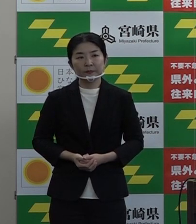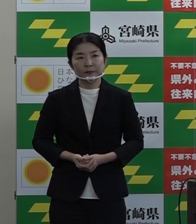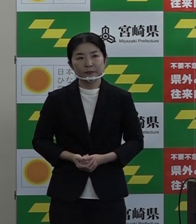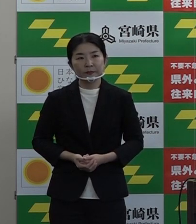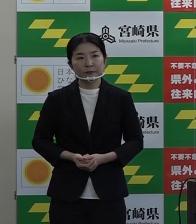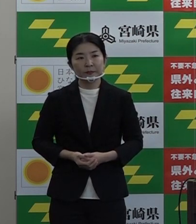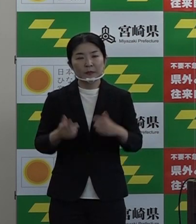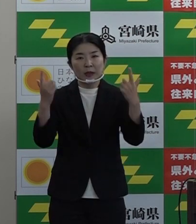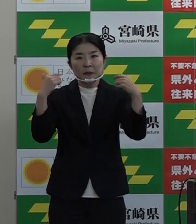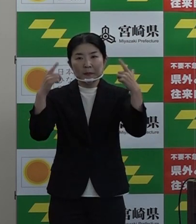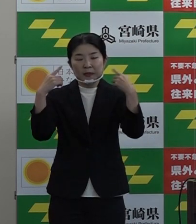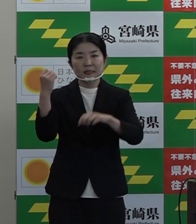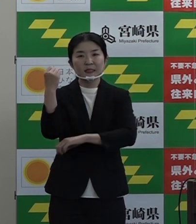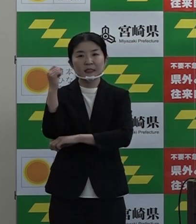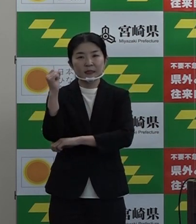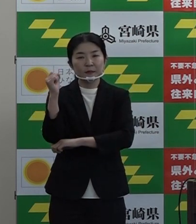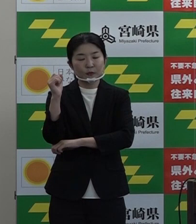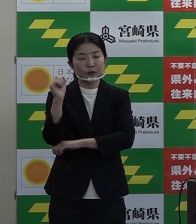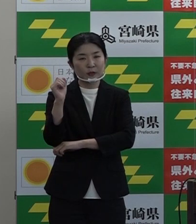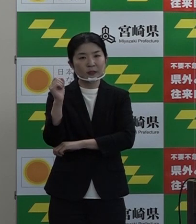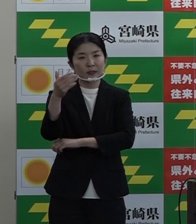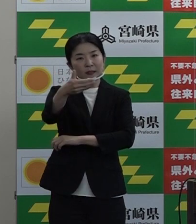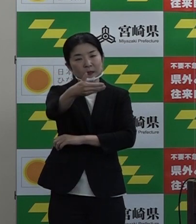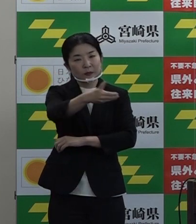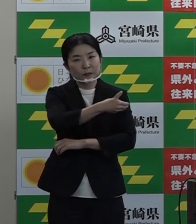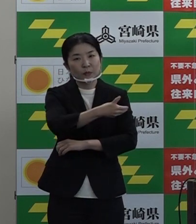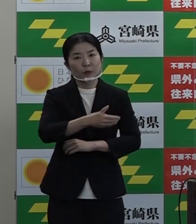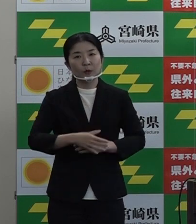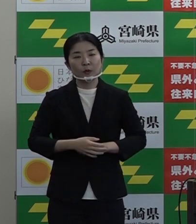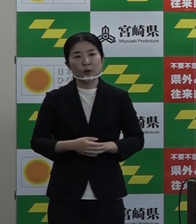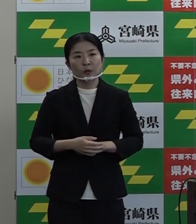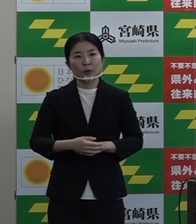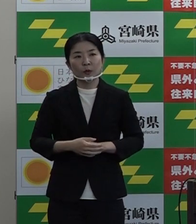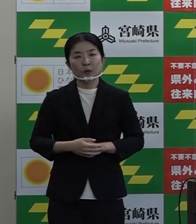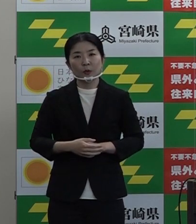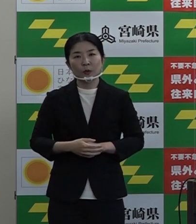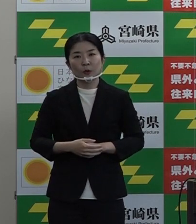すみません、毎日新聞の梅山と申します。 はい、